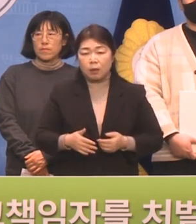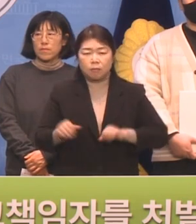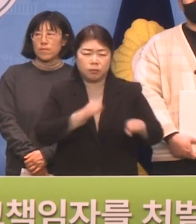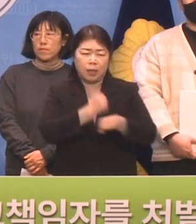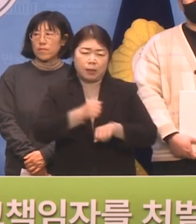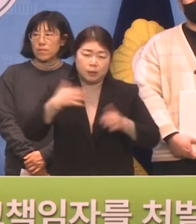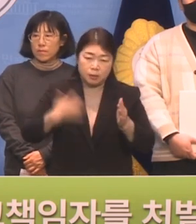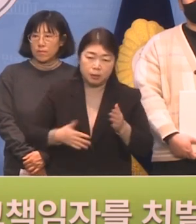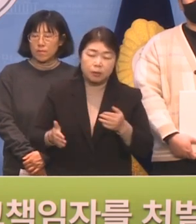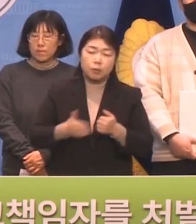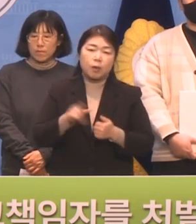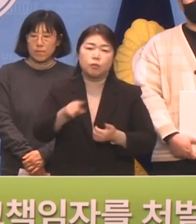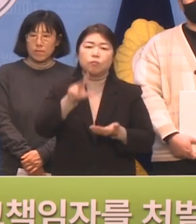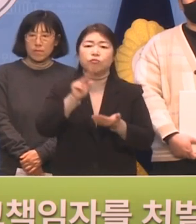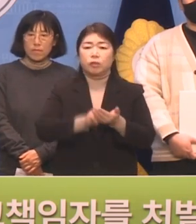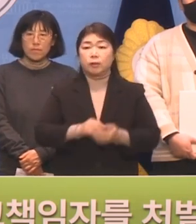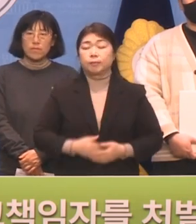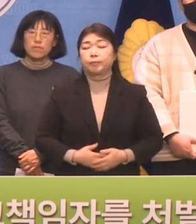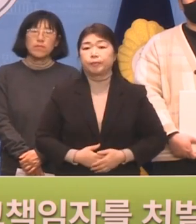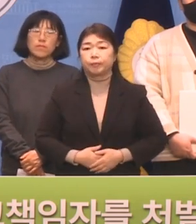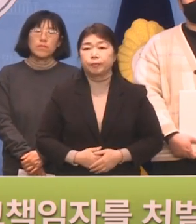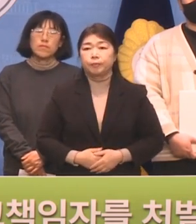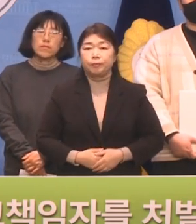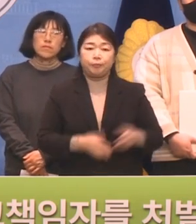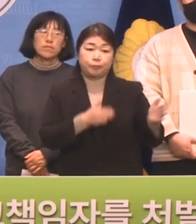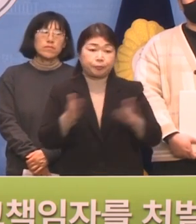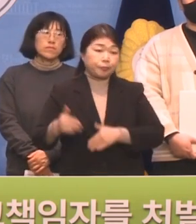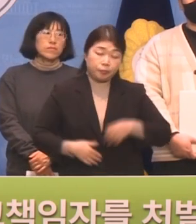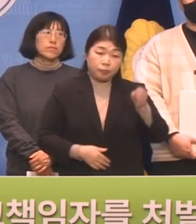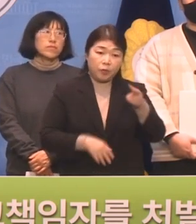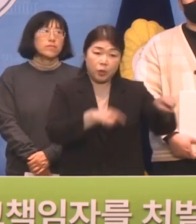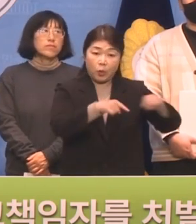없고요. 그리고 또 여당은